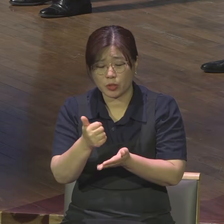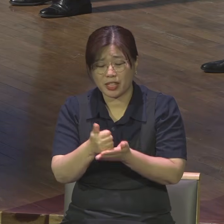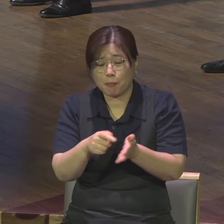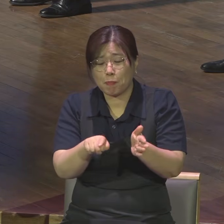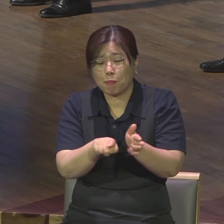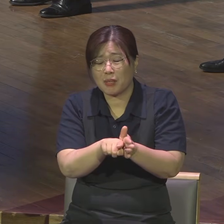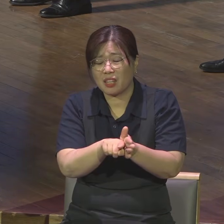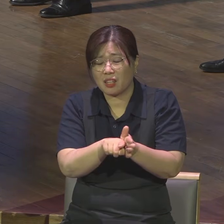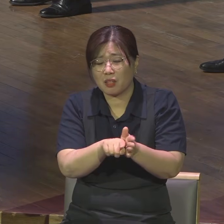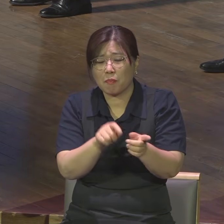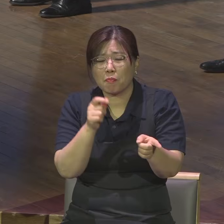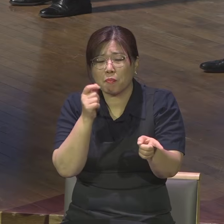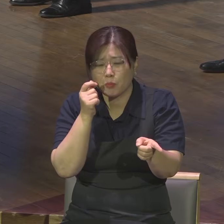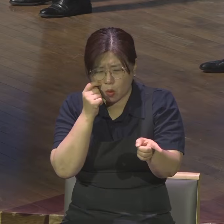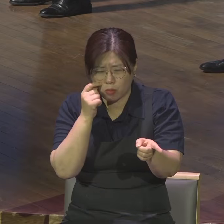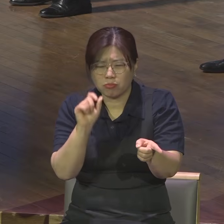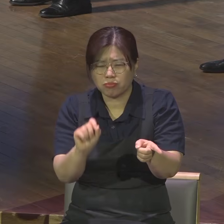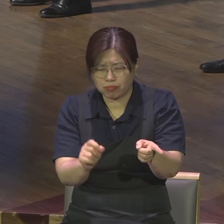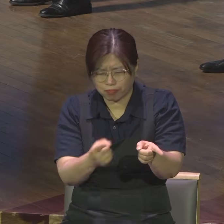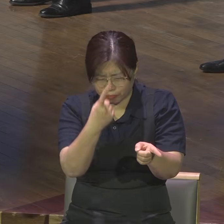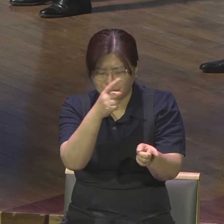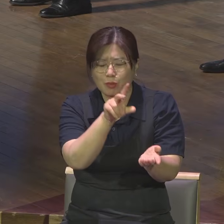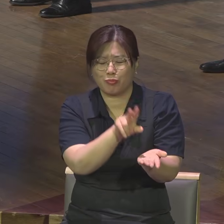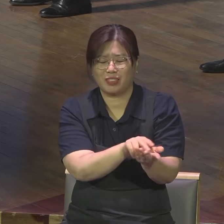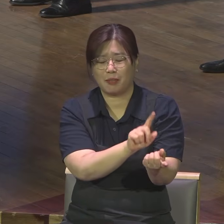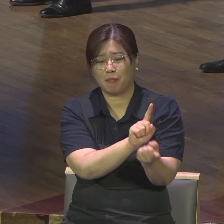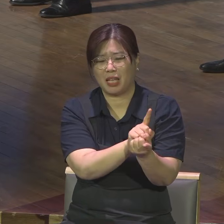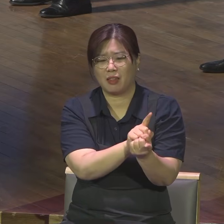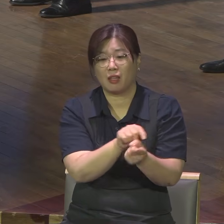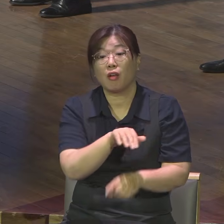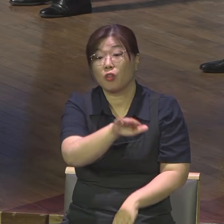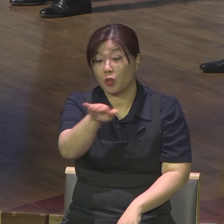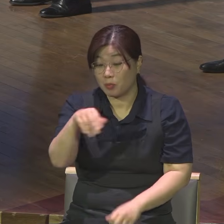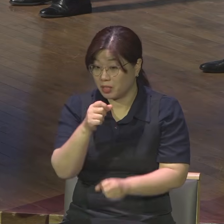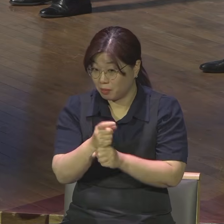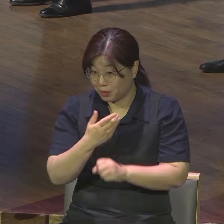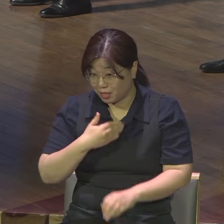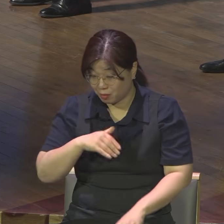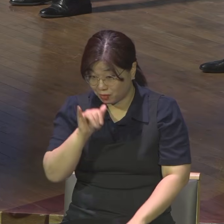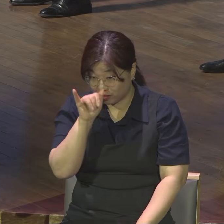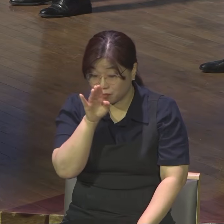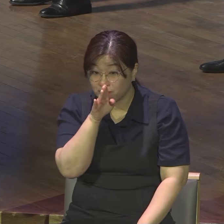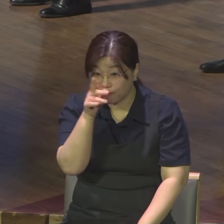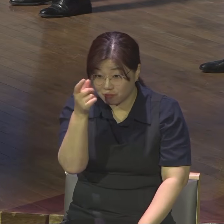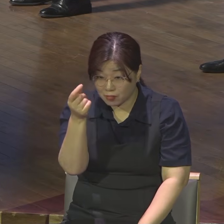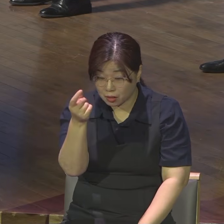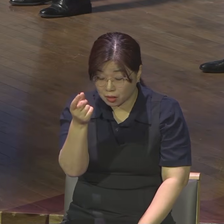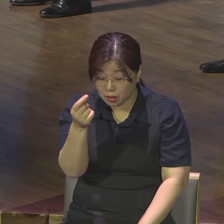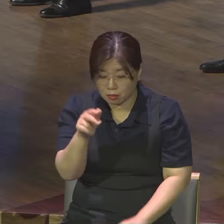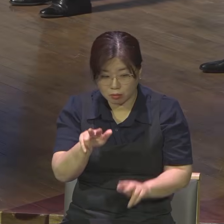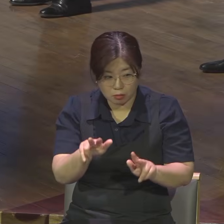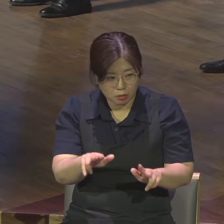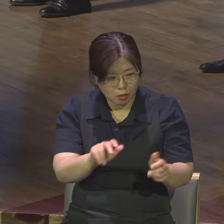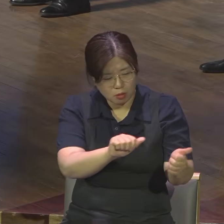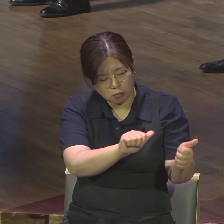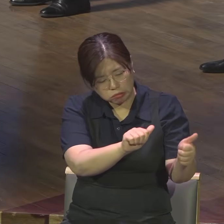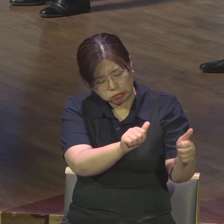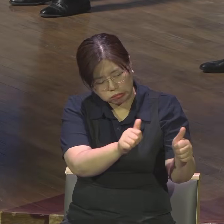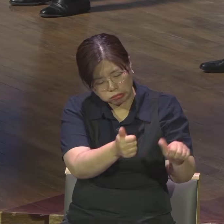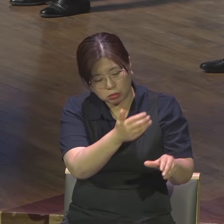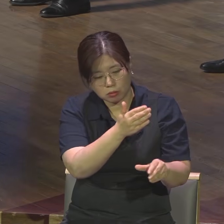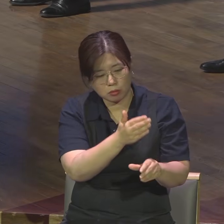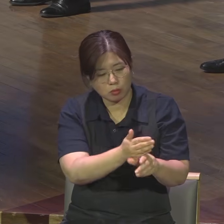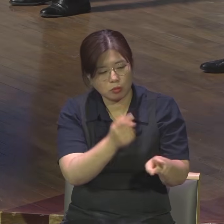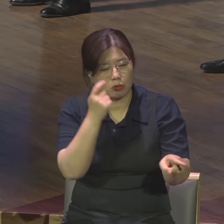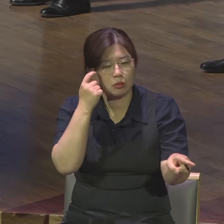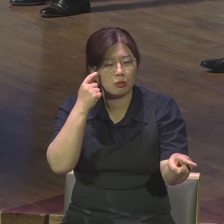알고 있습니다. 우리가 함께 찬양하고 함께 마음을 같이하여 기도할 때 현장에 죽어가는 많은 영혼들이 우리와 예원교회를